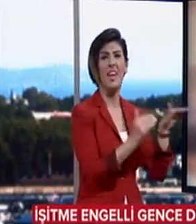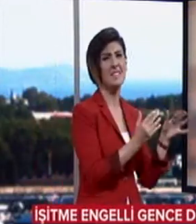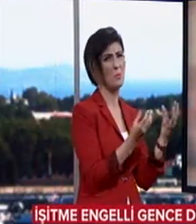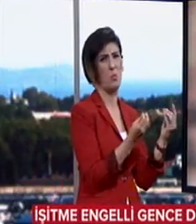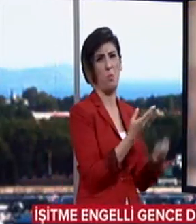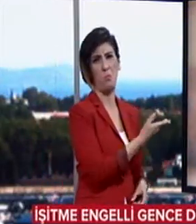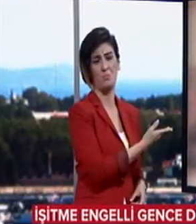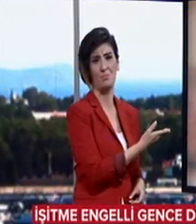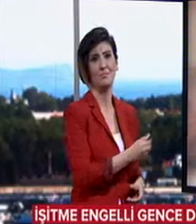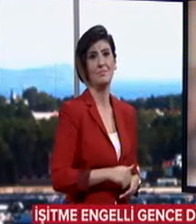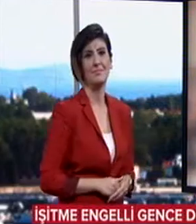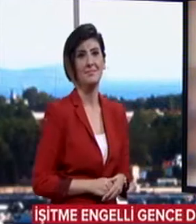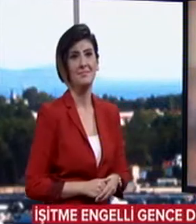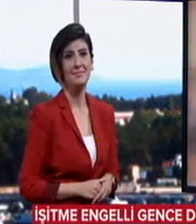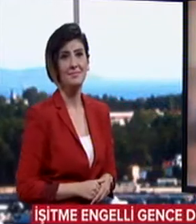geldi.